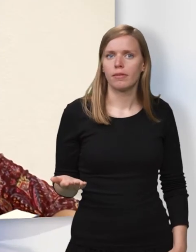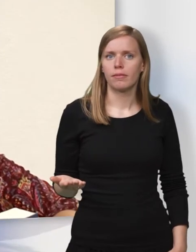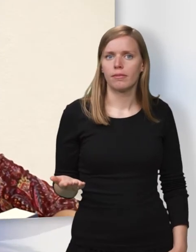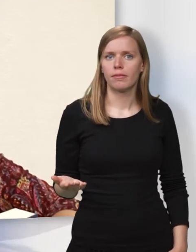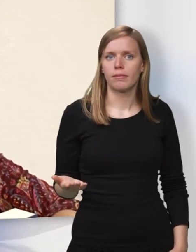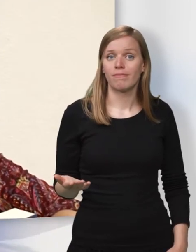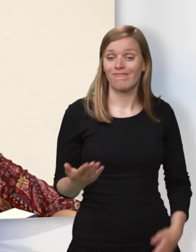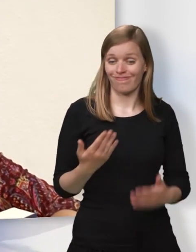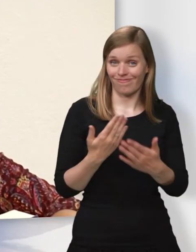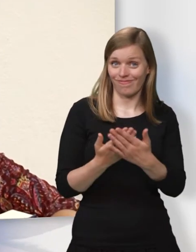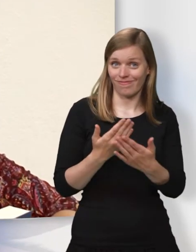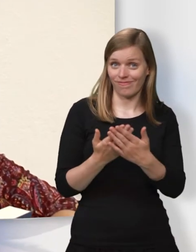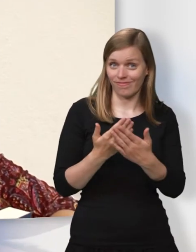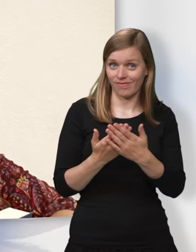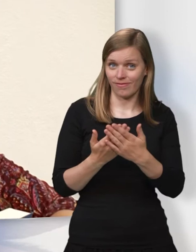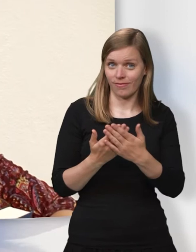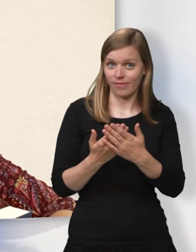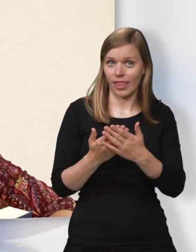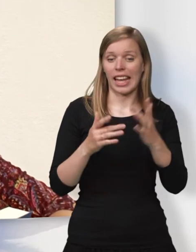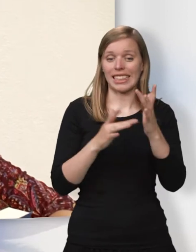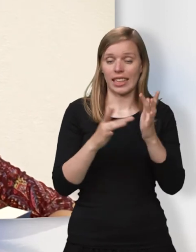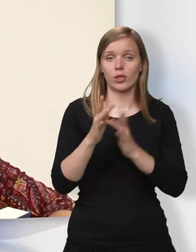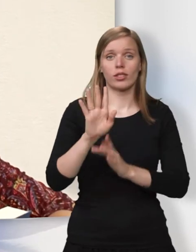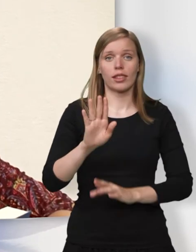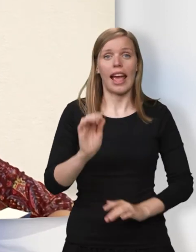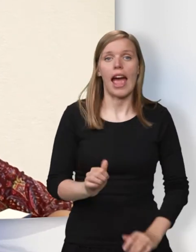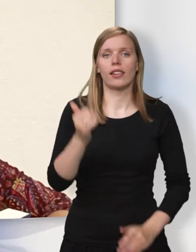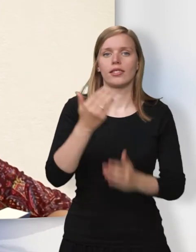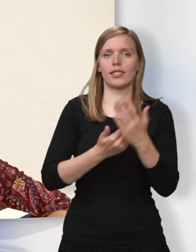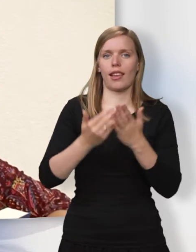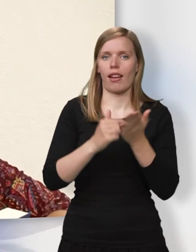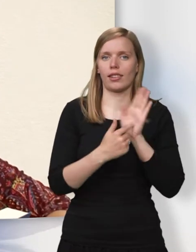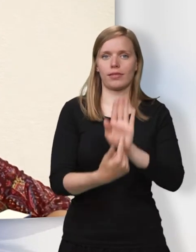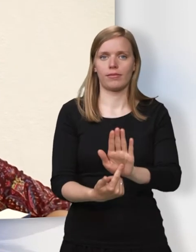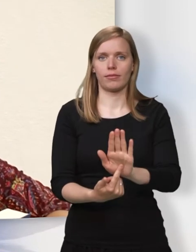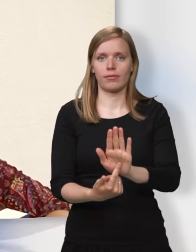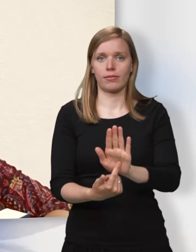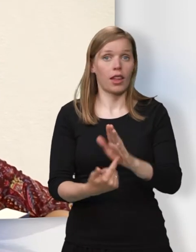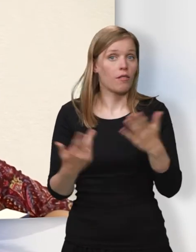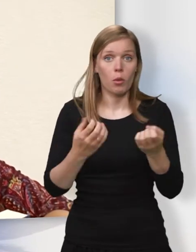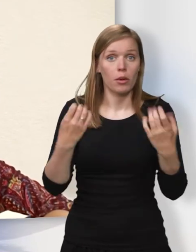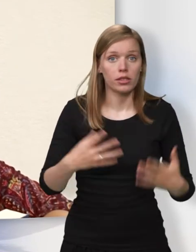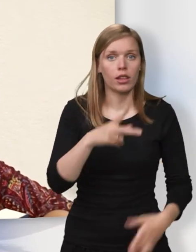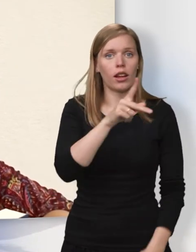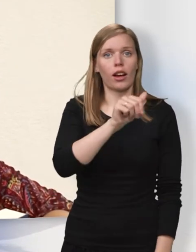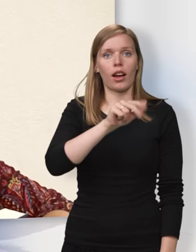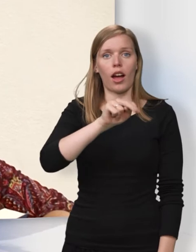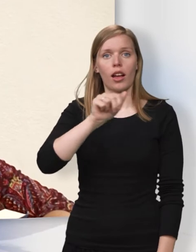Das ist das erste Zeichen, das Jesus tat. Geschehen in Kana in